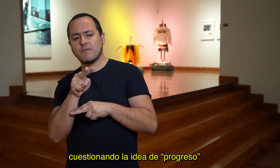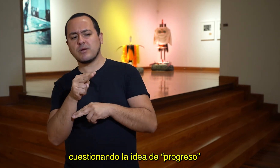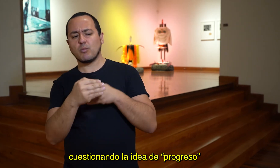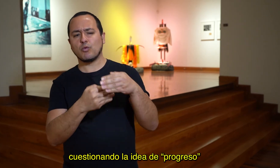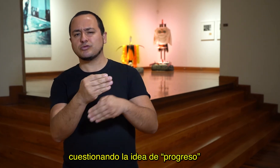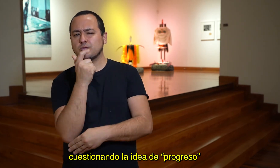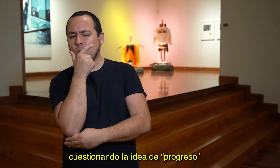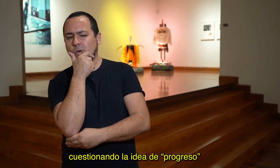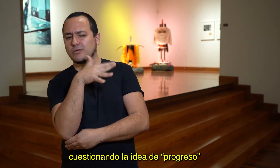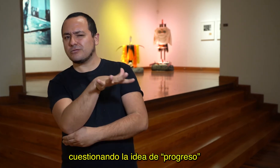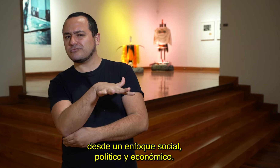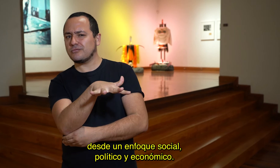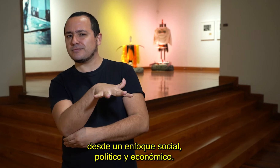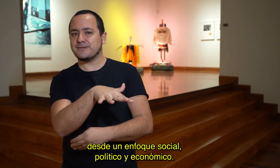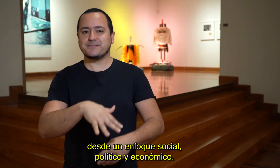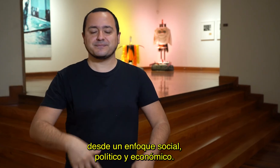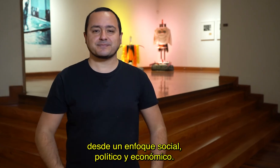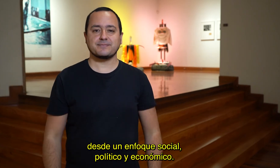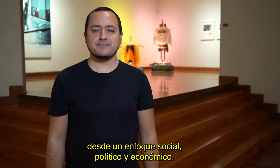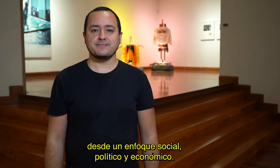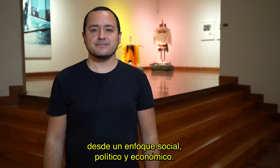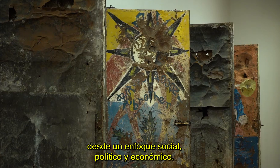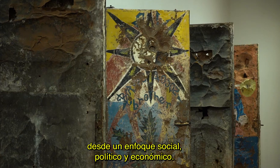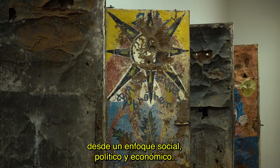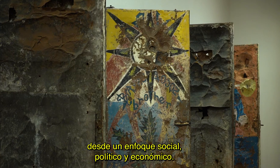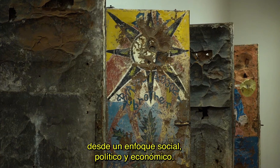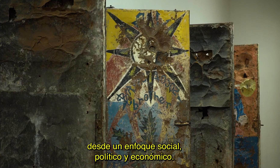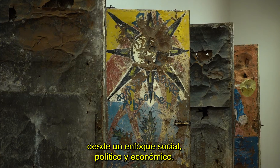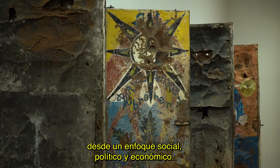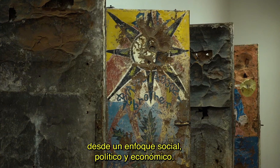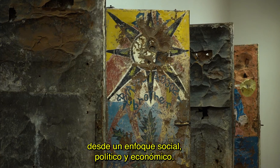cuestionando la idea de progreso desde un enfoque social, político y económico.